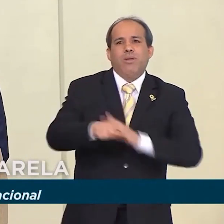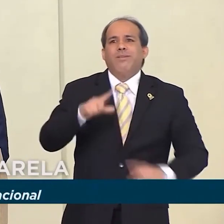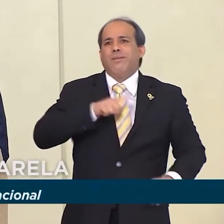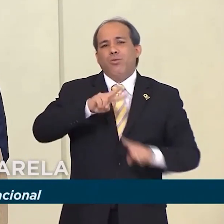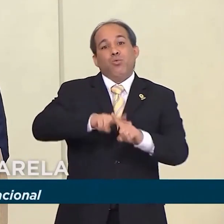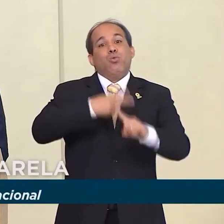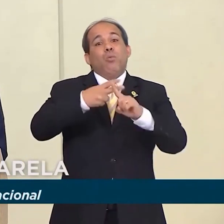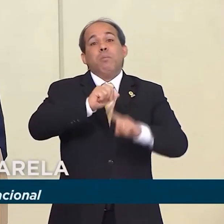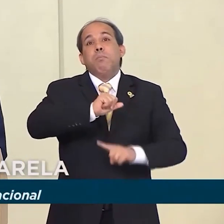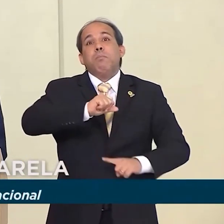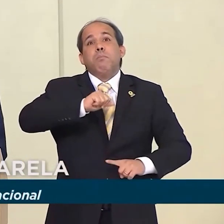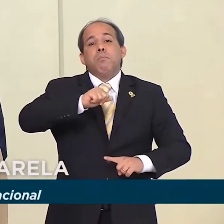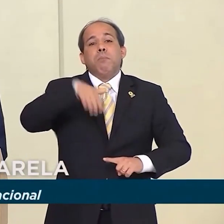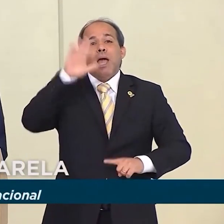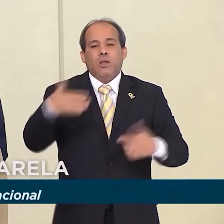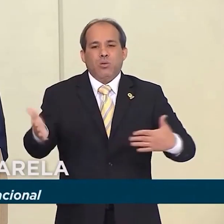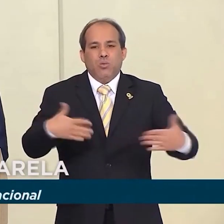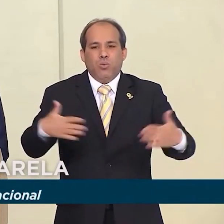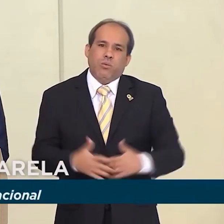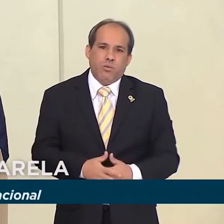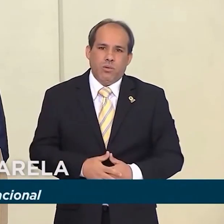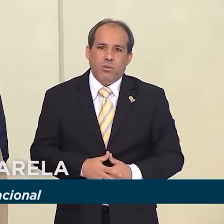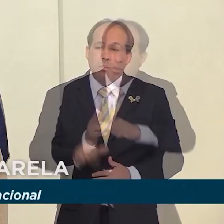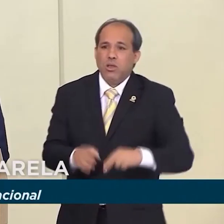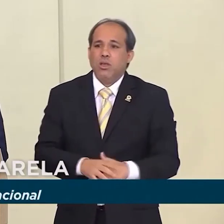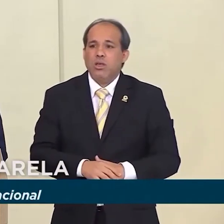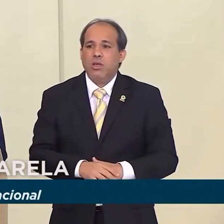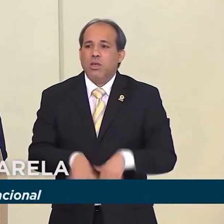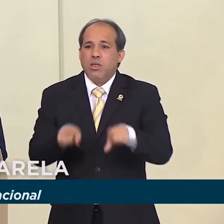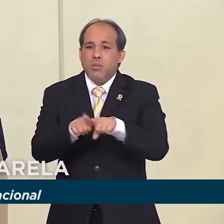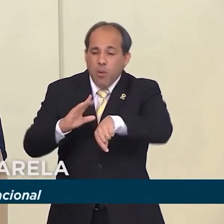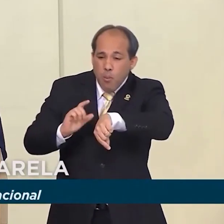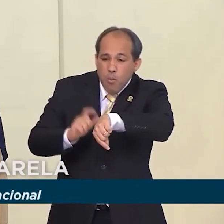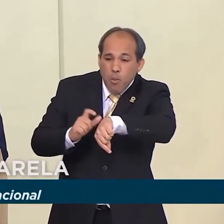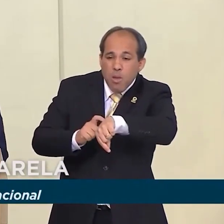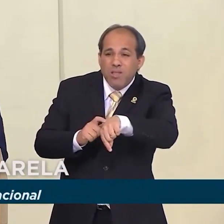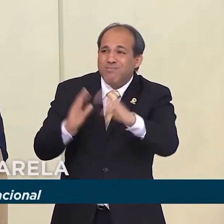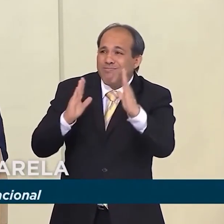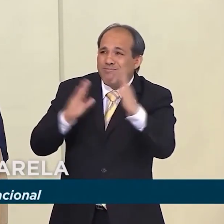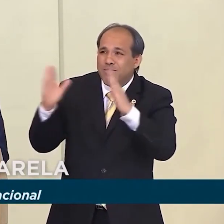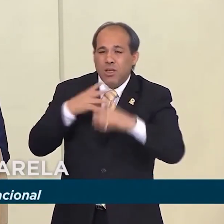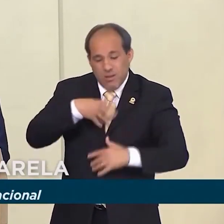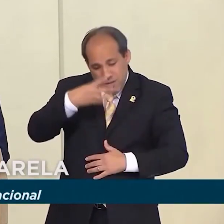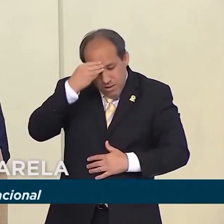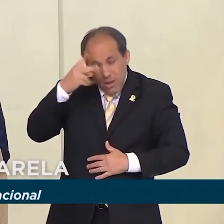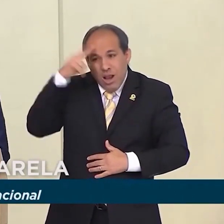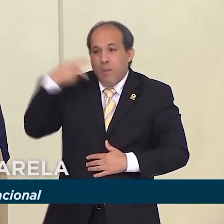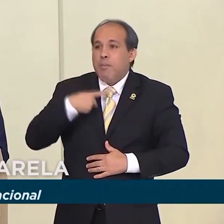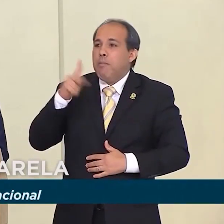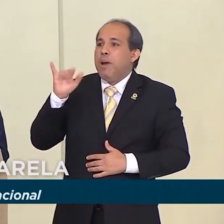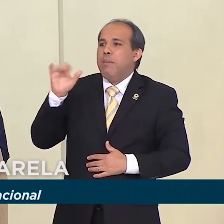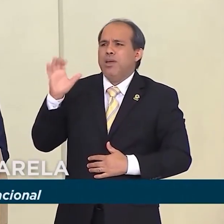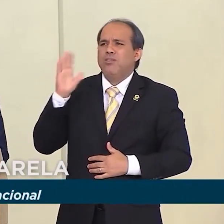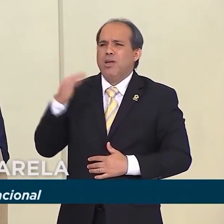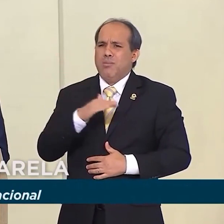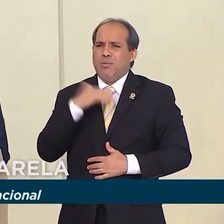dobro do lucro, o triplo do lucro de quando a gente assumiu. Em um momento como esse, eu lembro dos meus pais, que